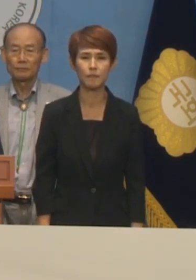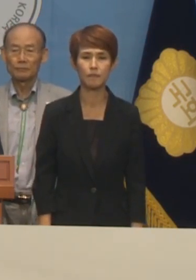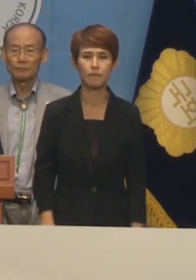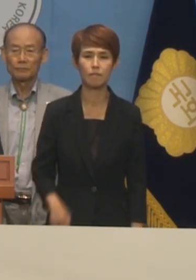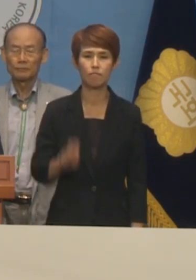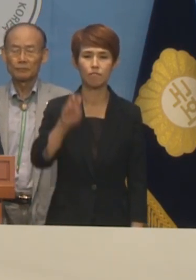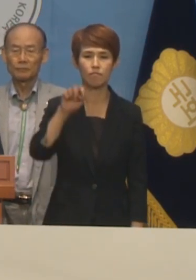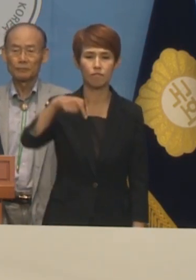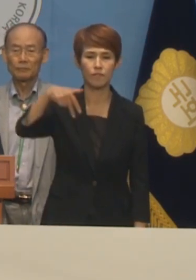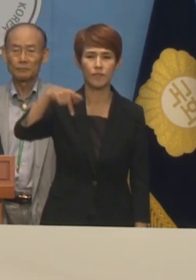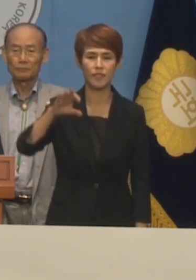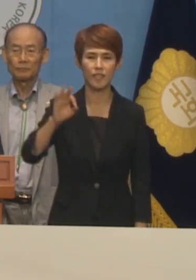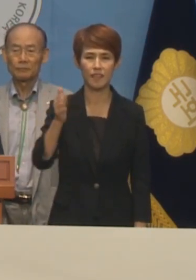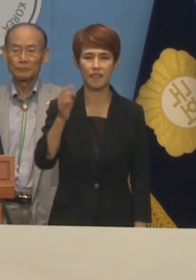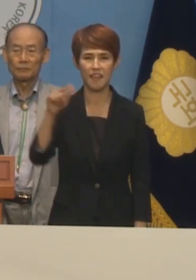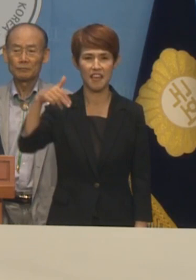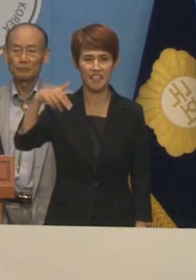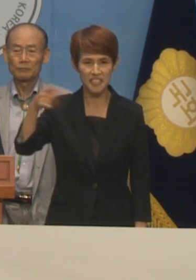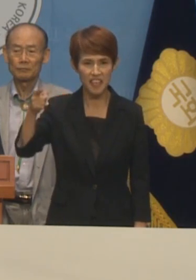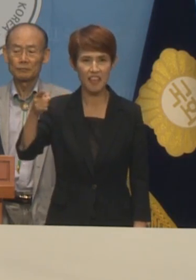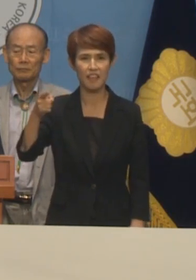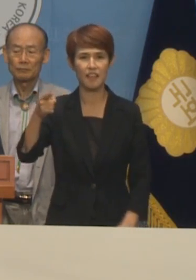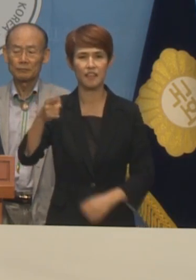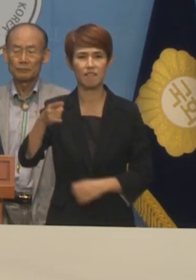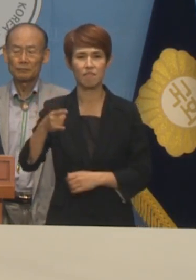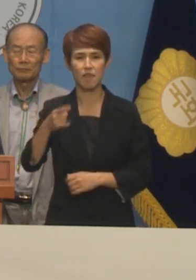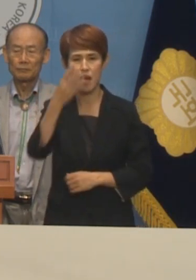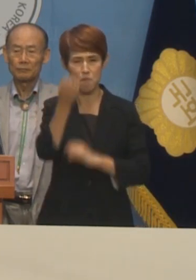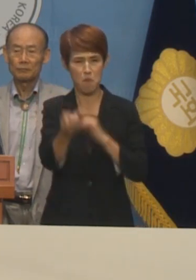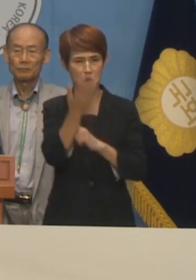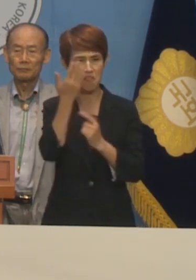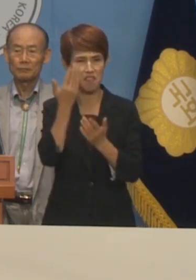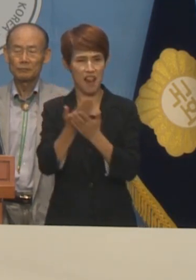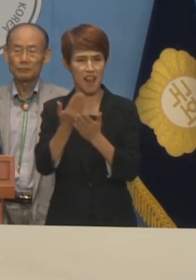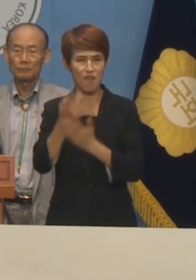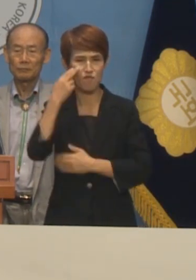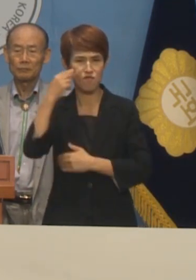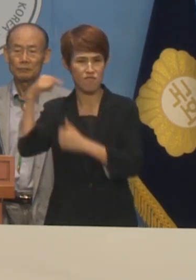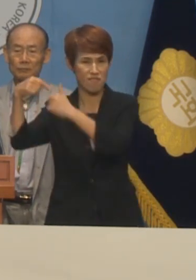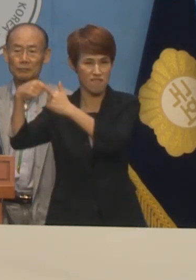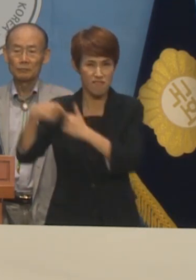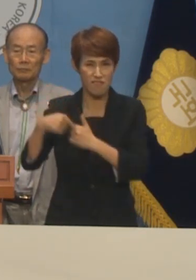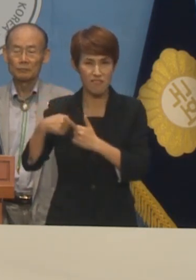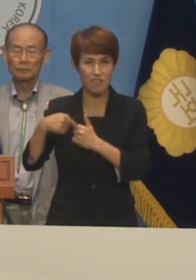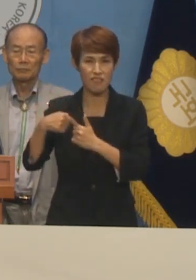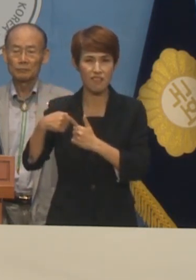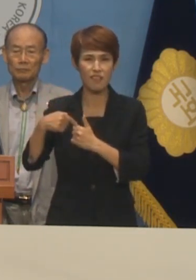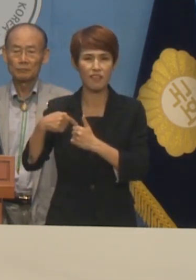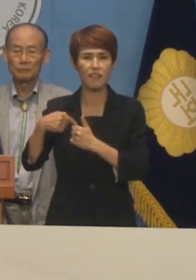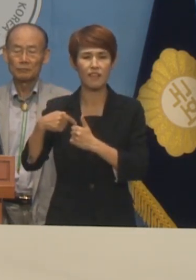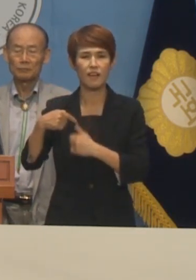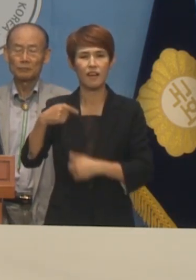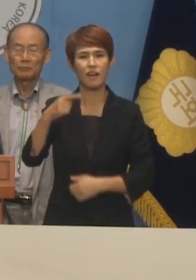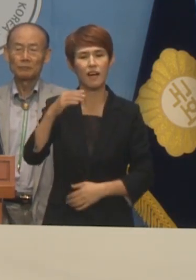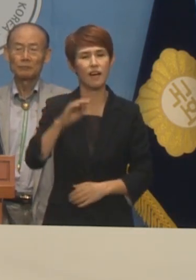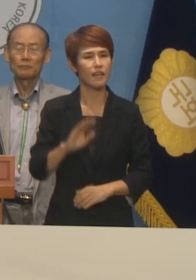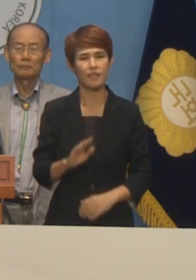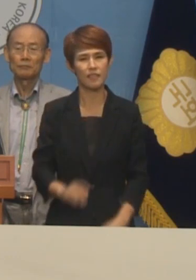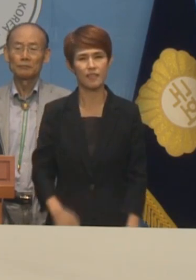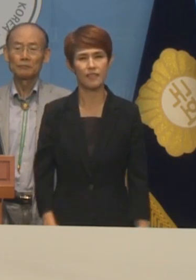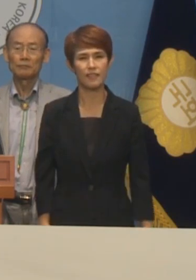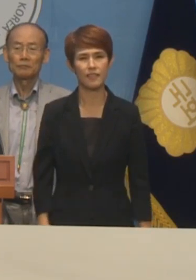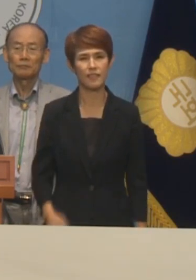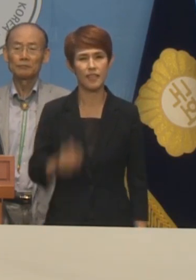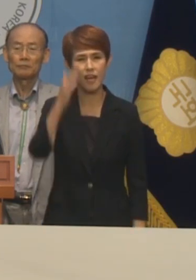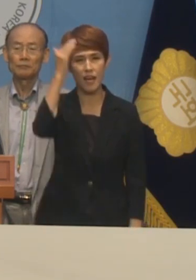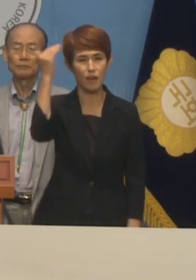항복을 요구하는 미국에 의해서 하노이 조미 정상회담이